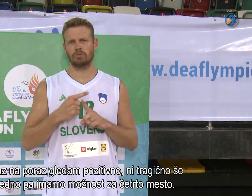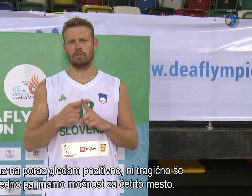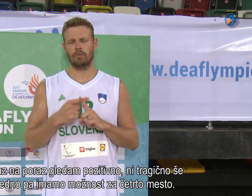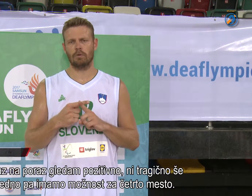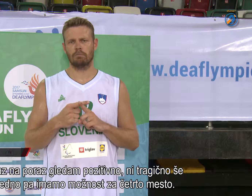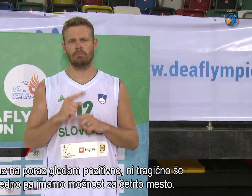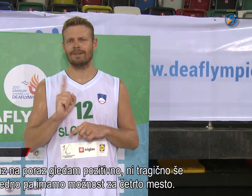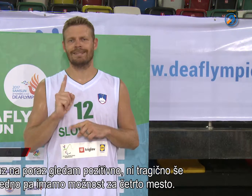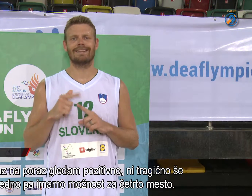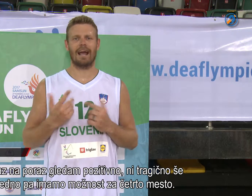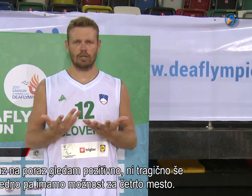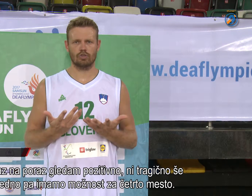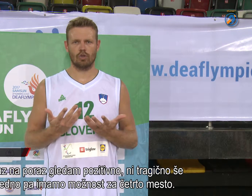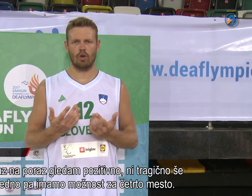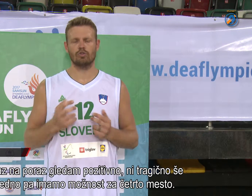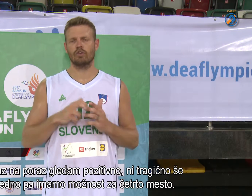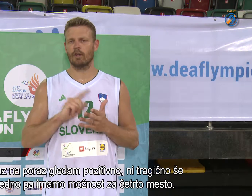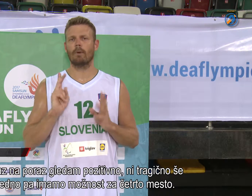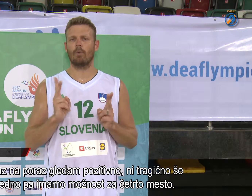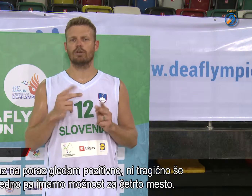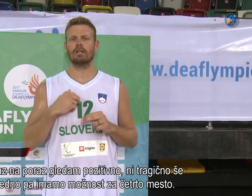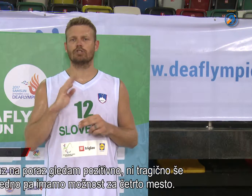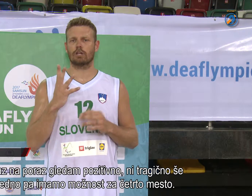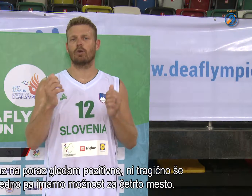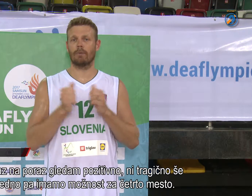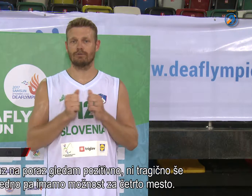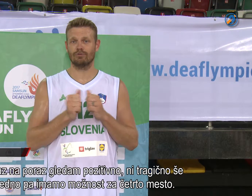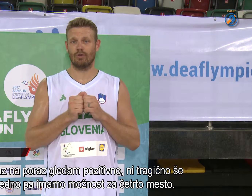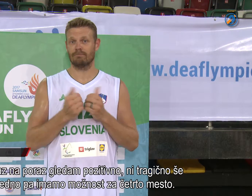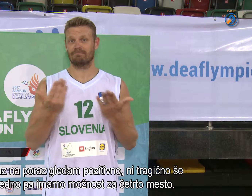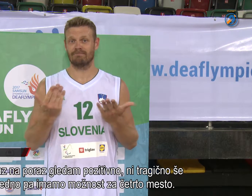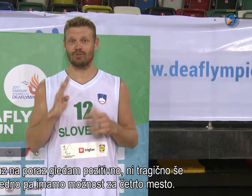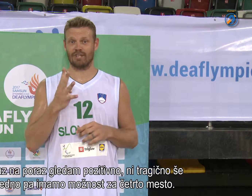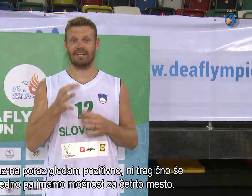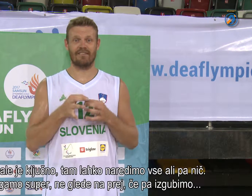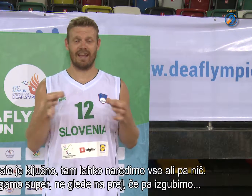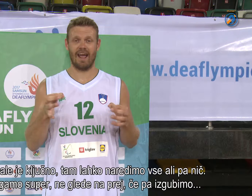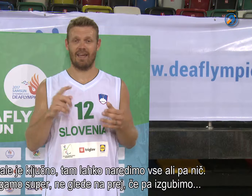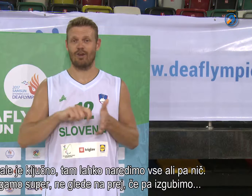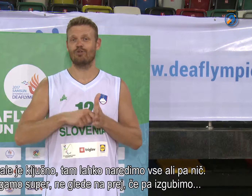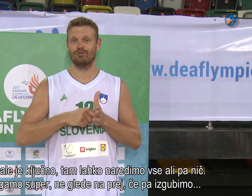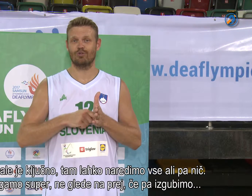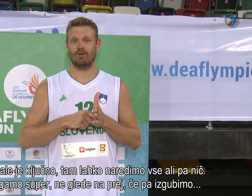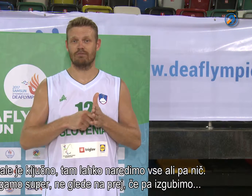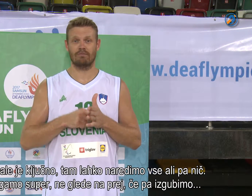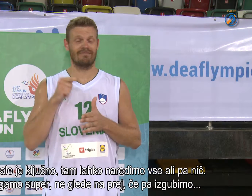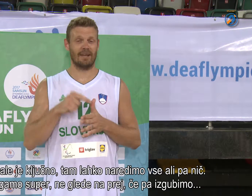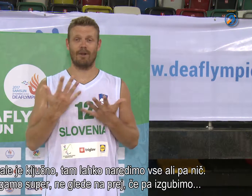Poraz gledam pozitivno, ne tragično, še vedno imamo seveda možnost četrtega mesta, četrt finale, to je ključno za